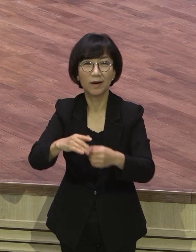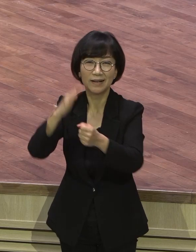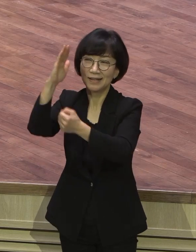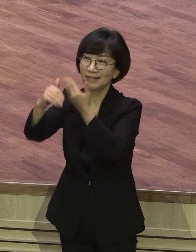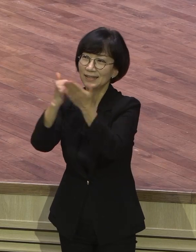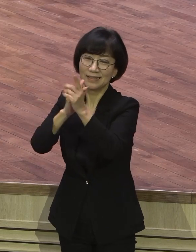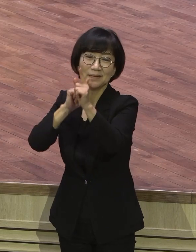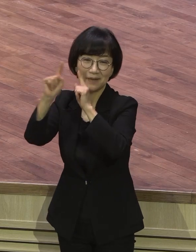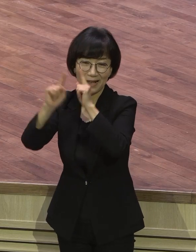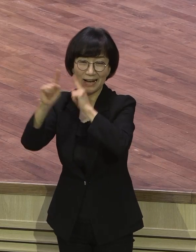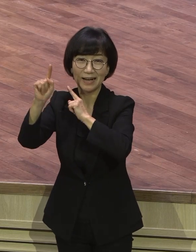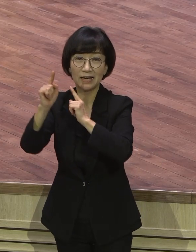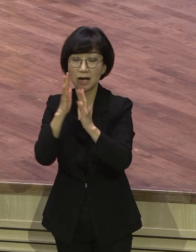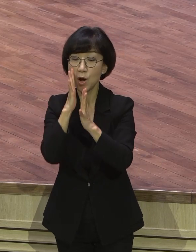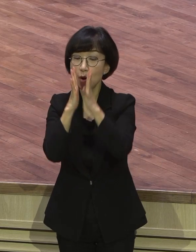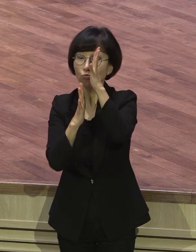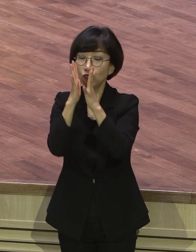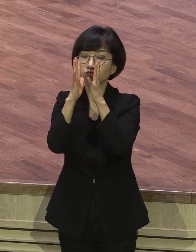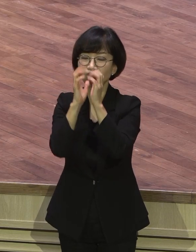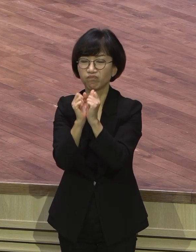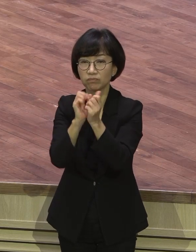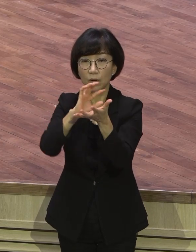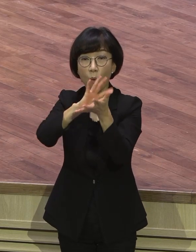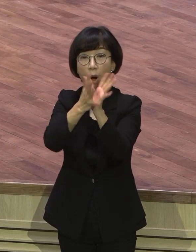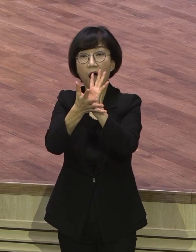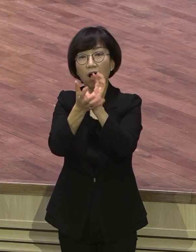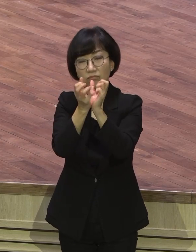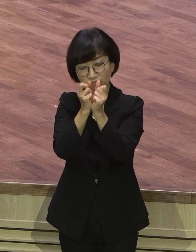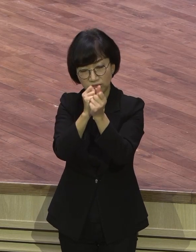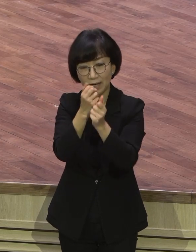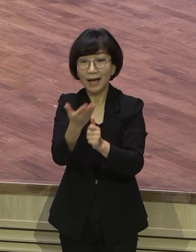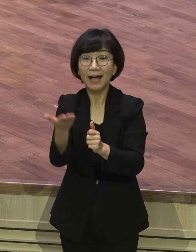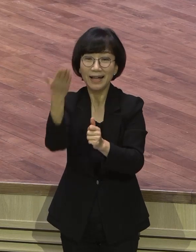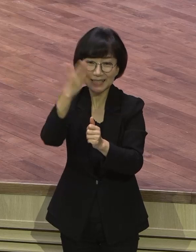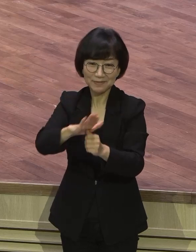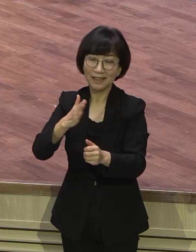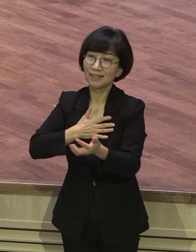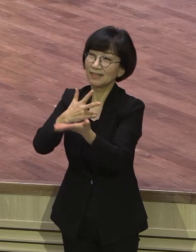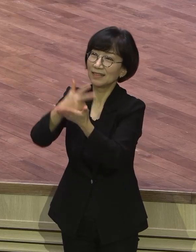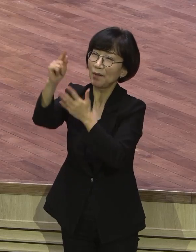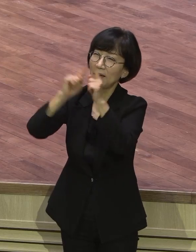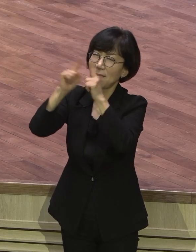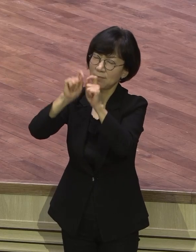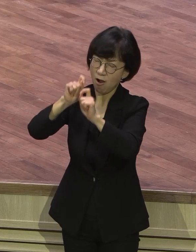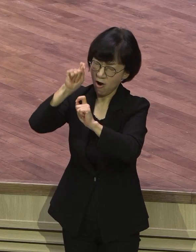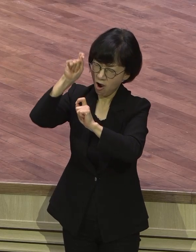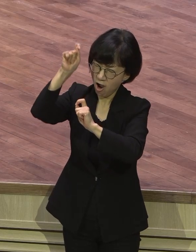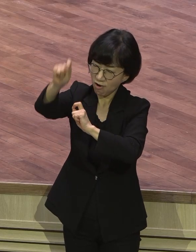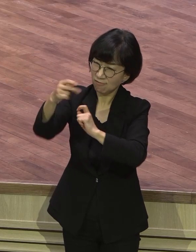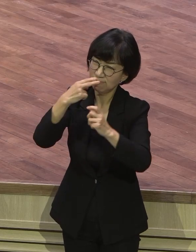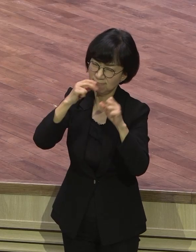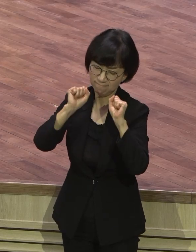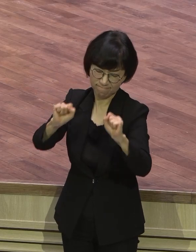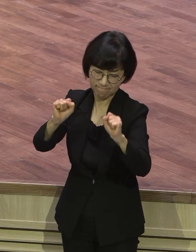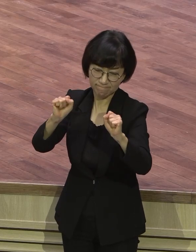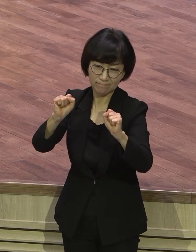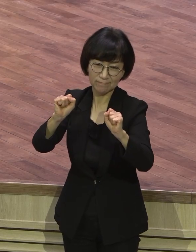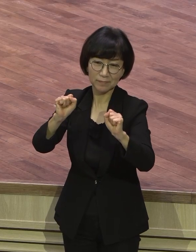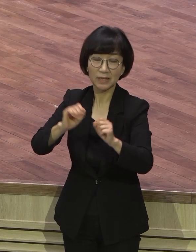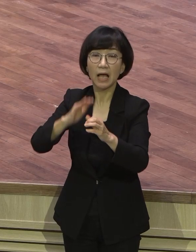푸른 마르고 꽃은 시지나 나이와의 말씀은 영원히 서리라 말씀만 변하지